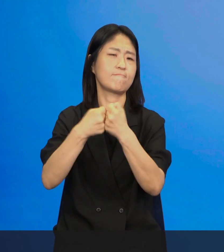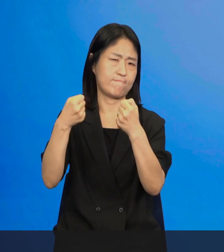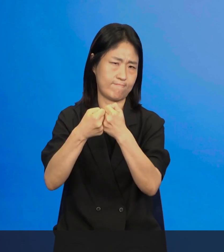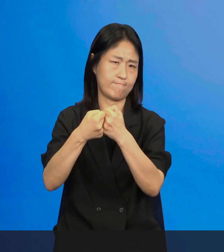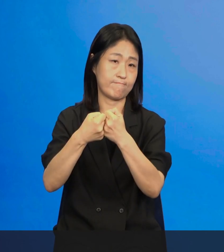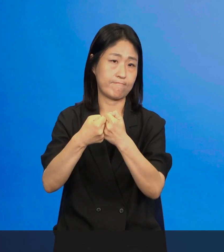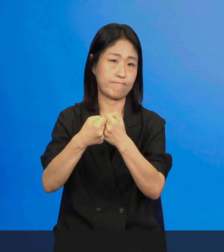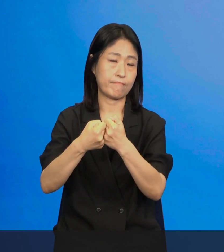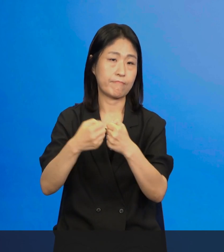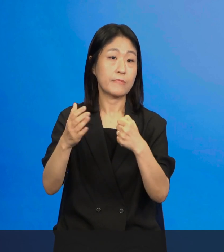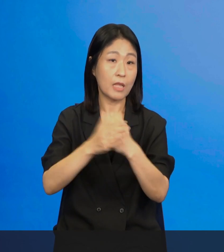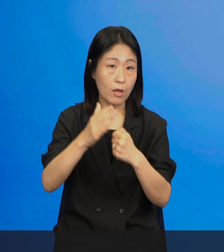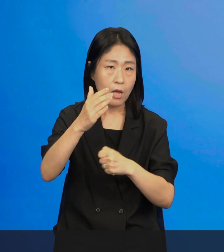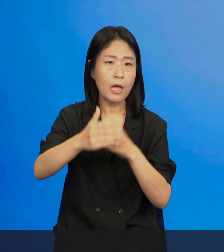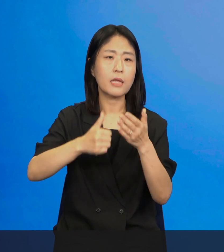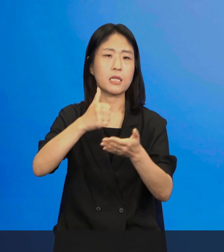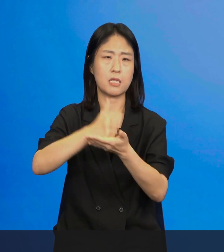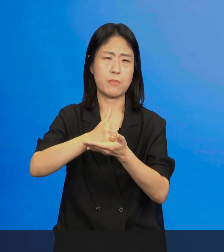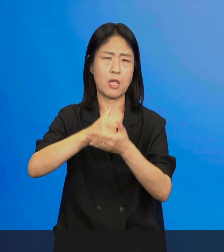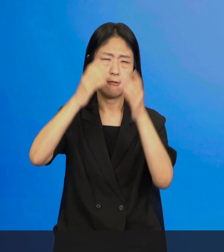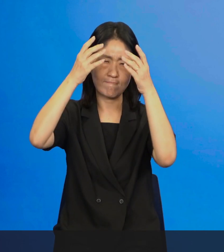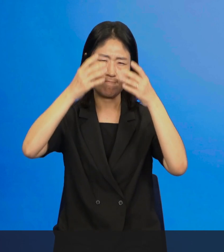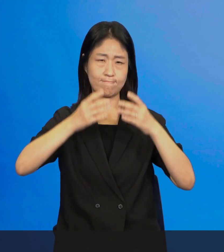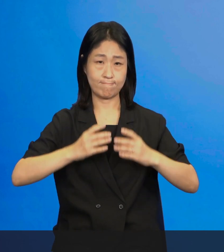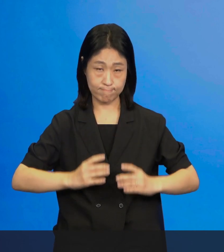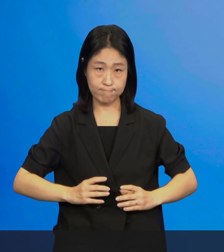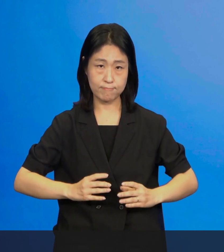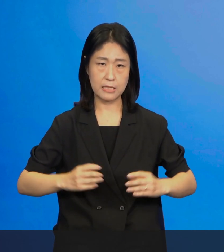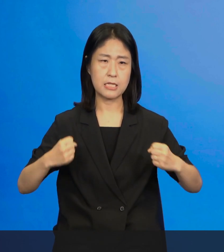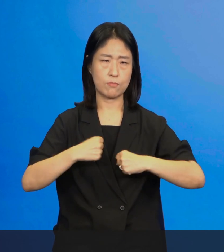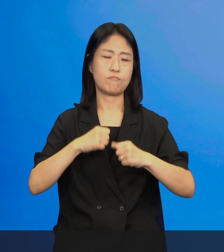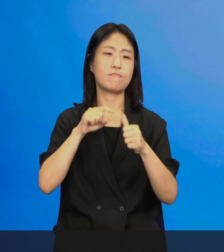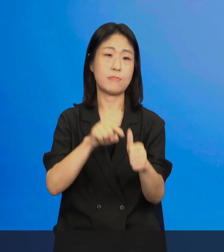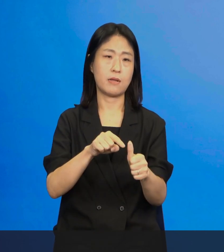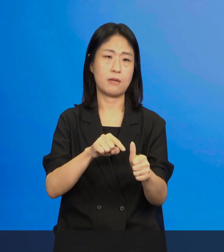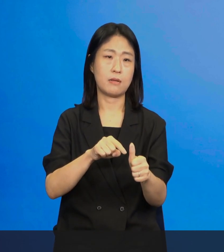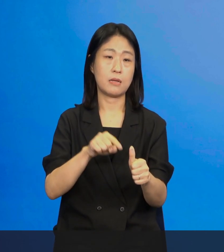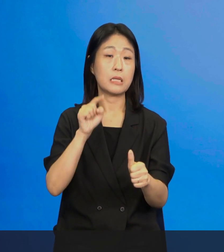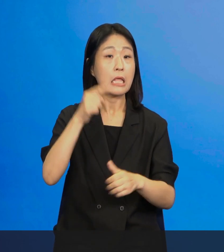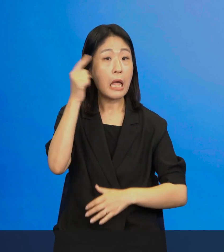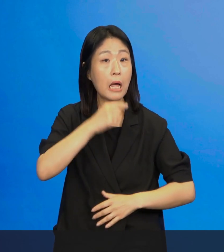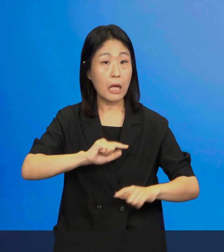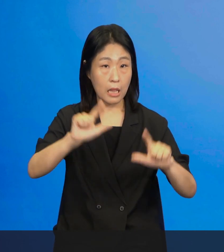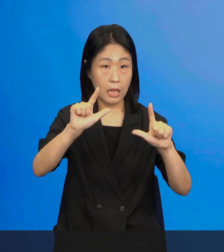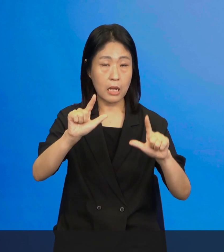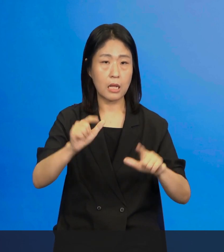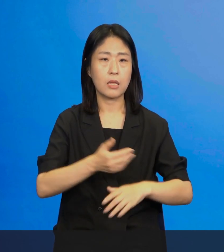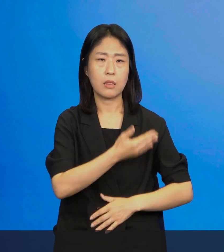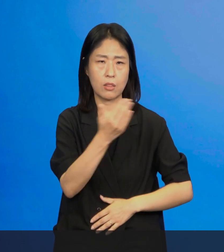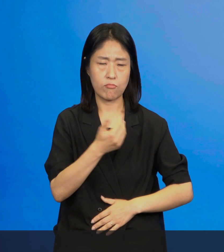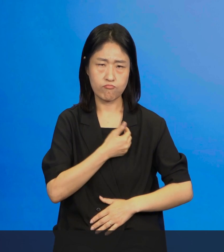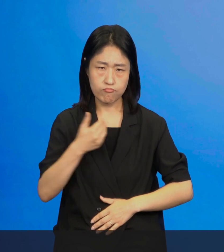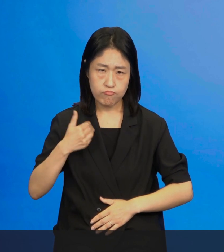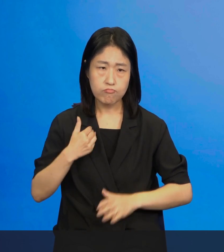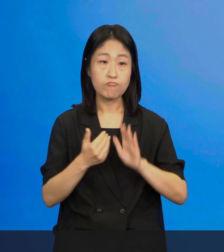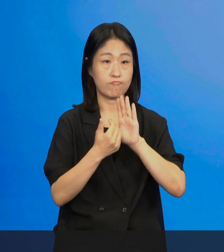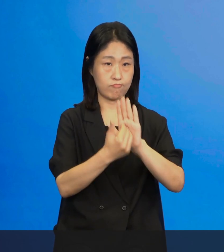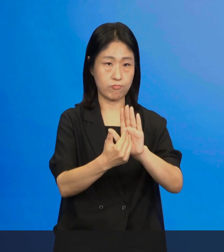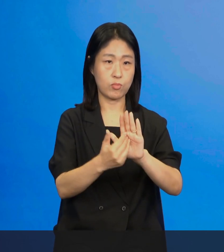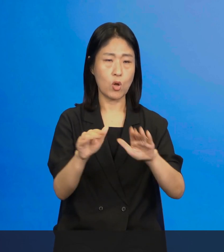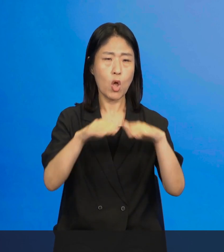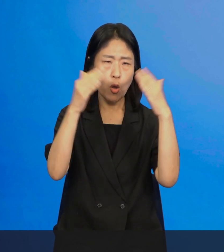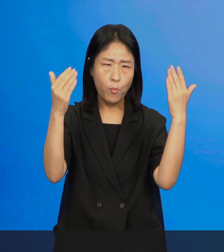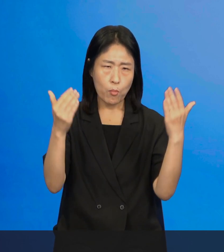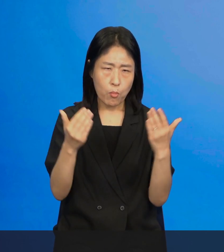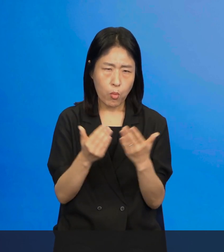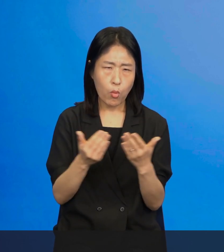상대함이라. 그러므로 하나님의 전신갑주를 취하라. 이는 악한 날에 너희가 능히